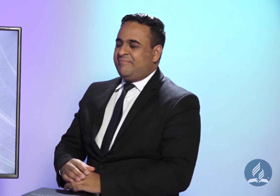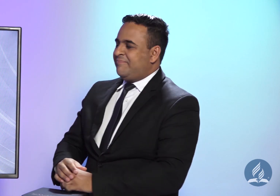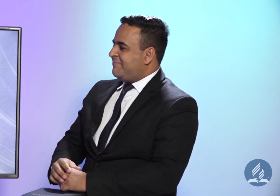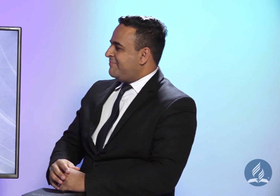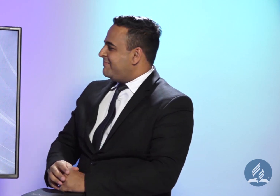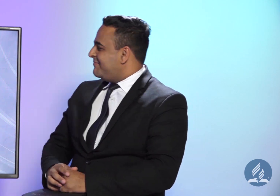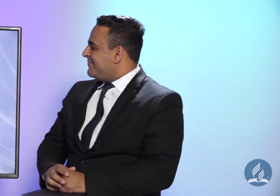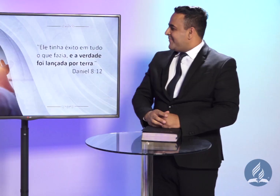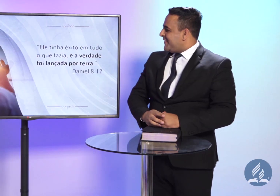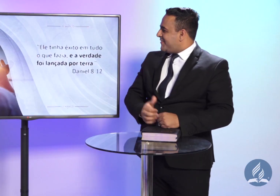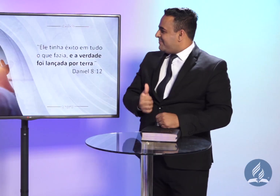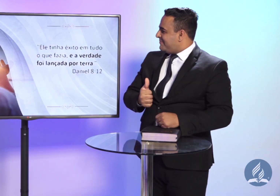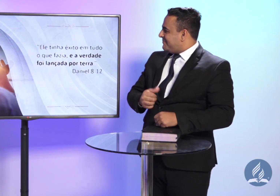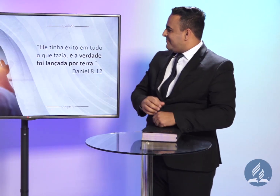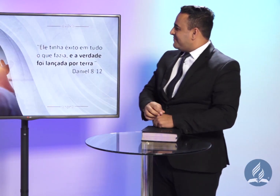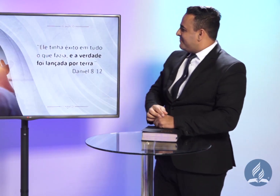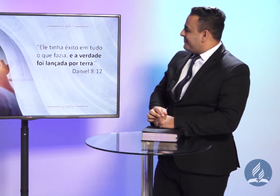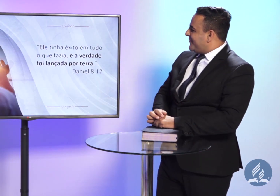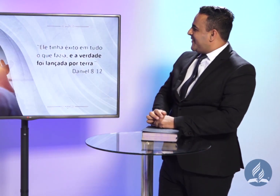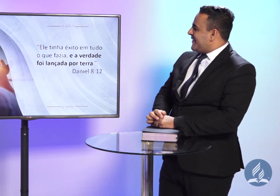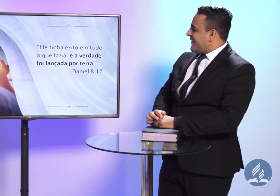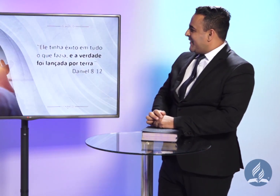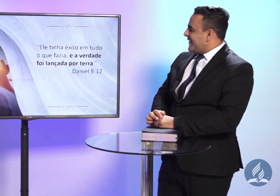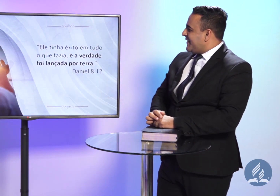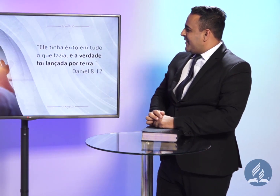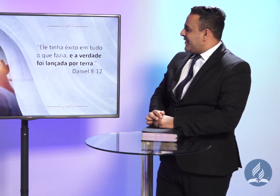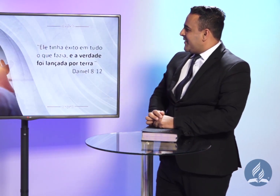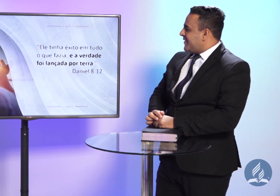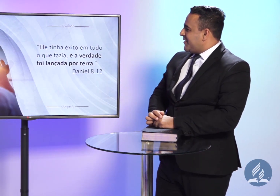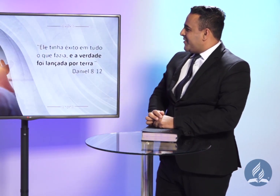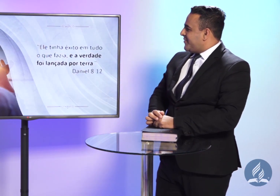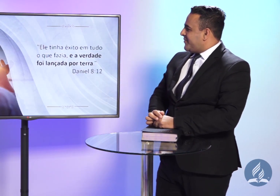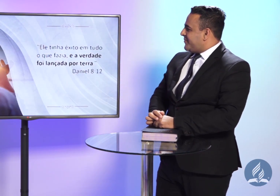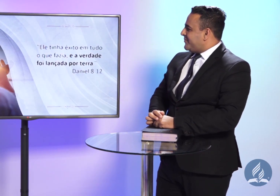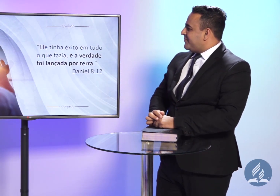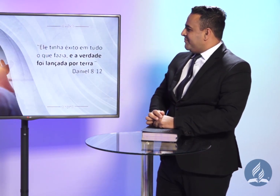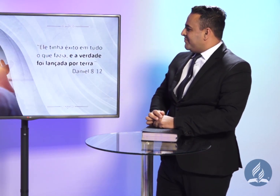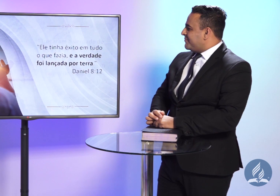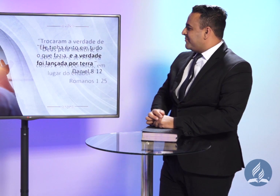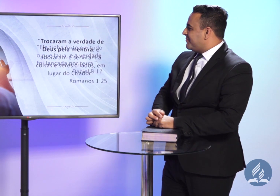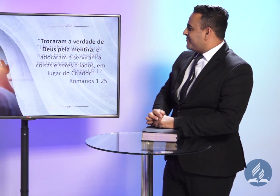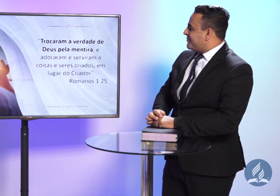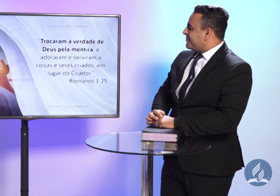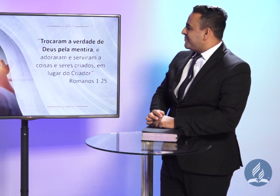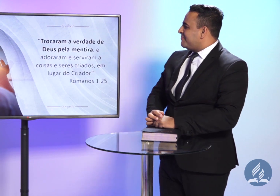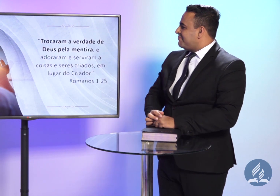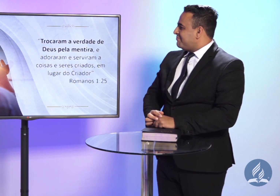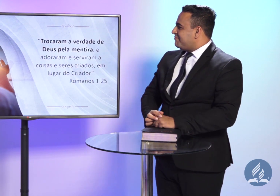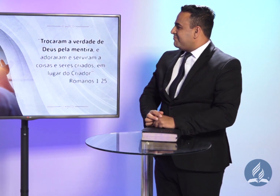de que é importante examinar as Escrituras porque elas nos trazem a vida eterna.